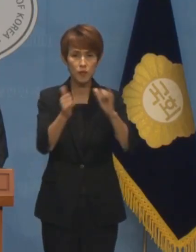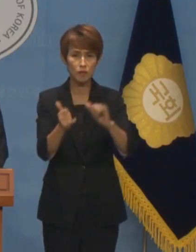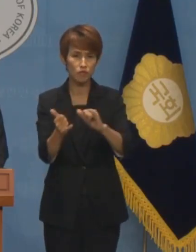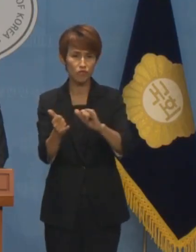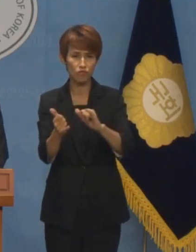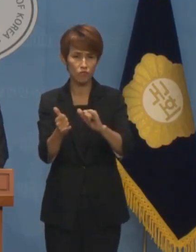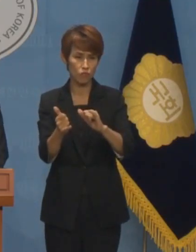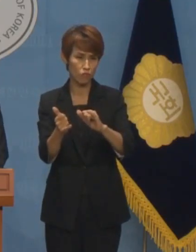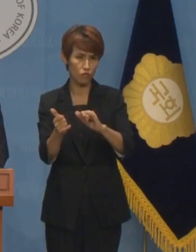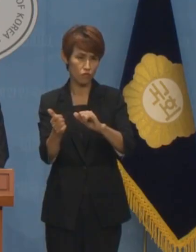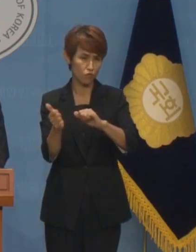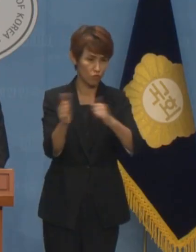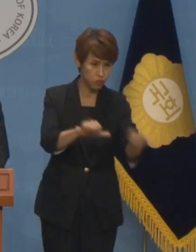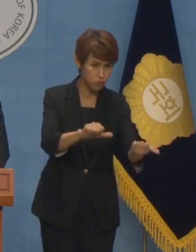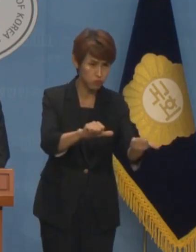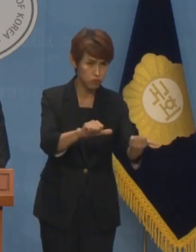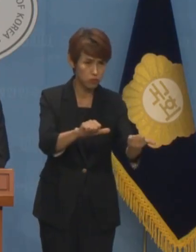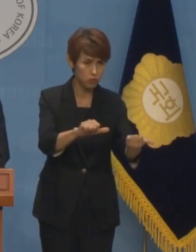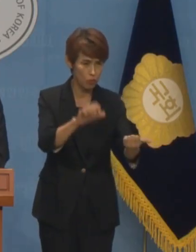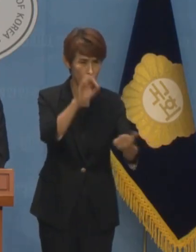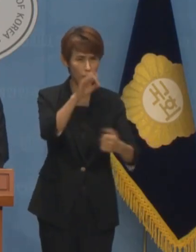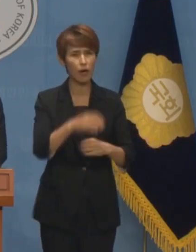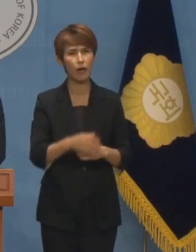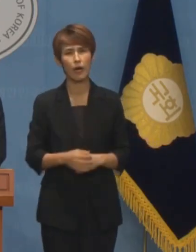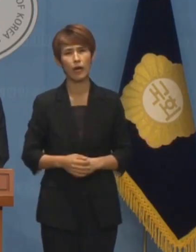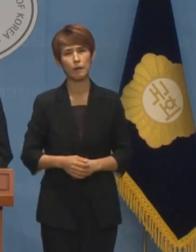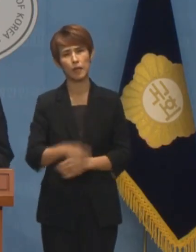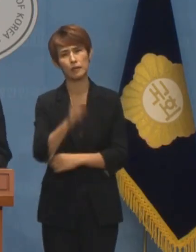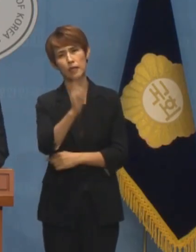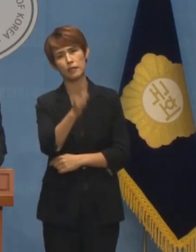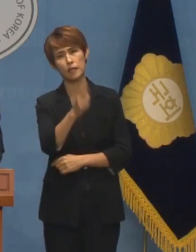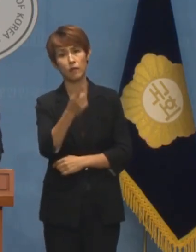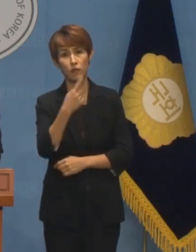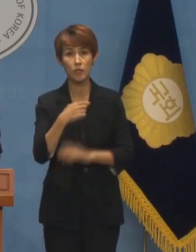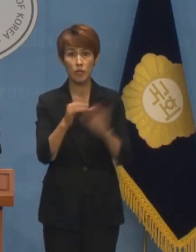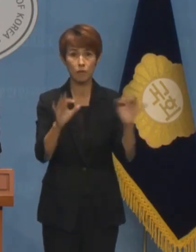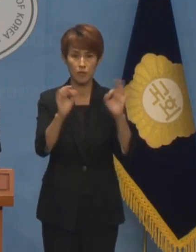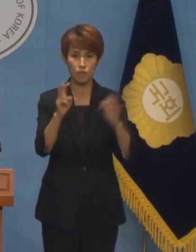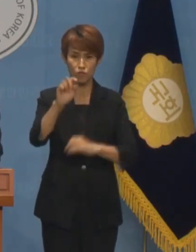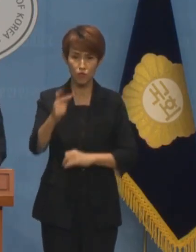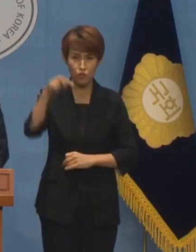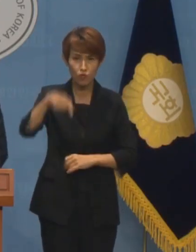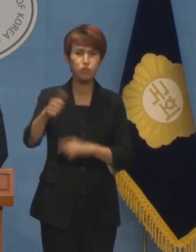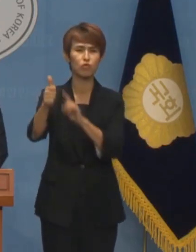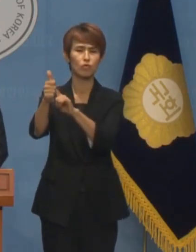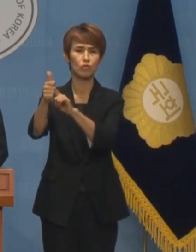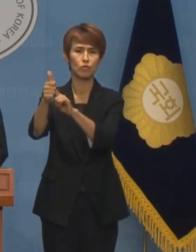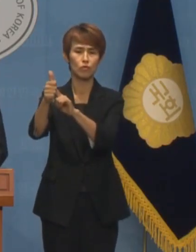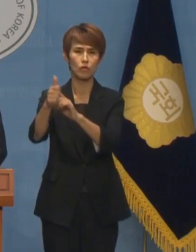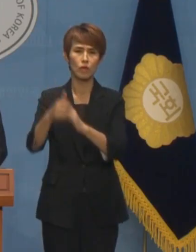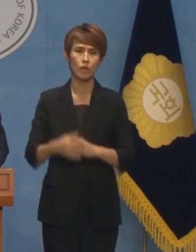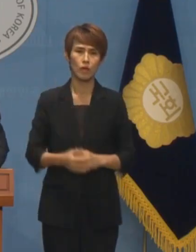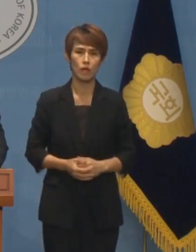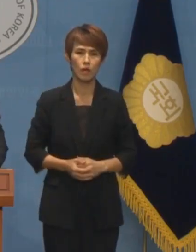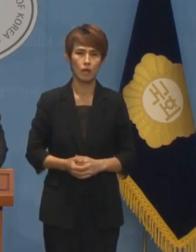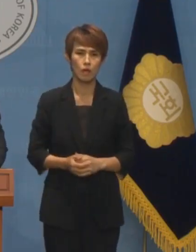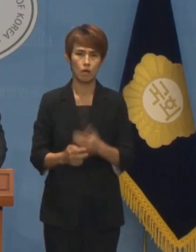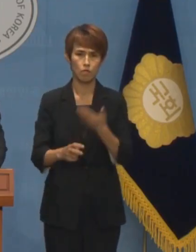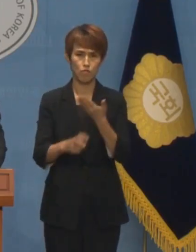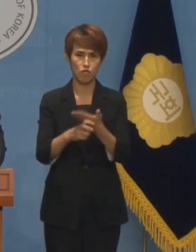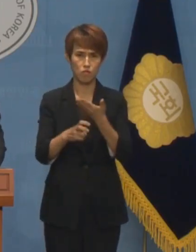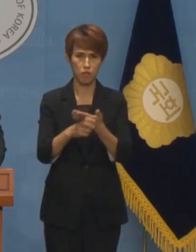정쟁이 언어로 공격해온 당사자입니다. 불법 파업의